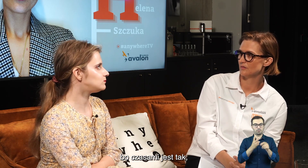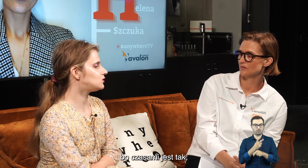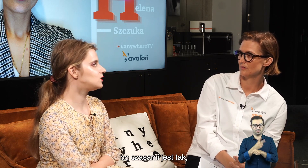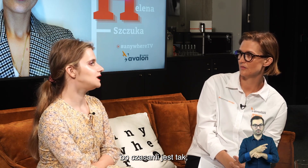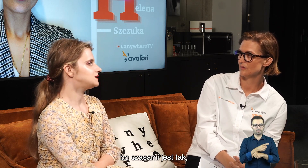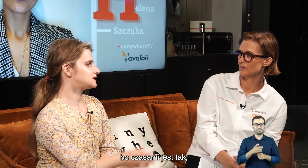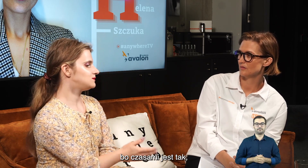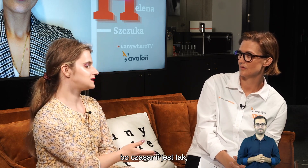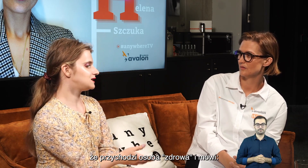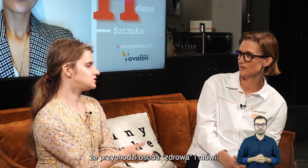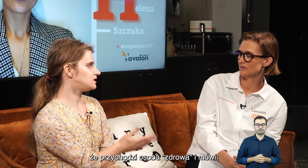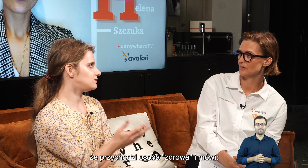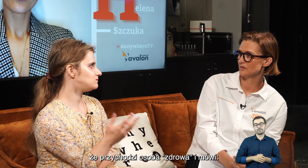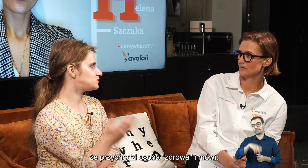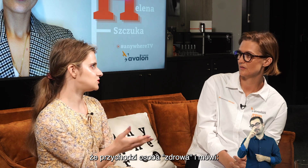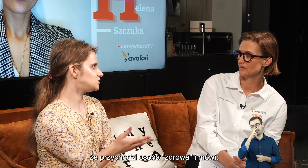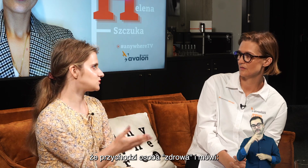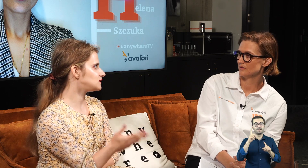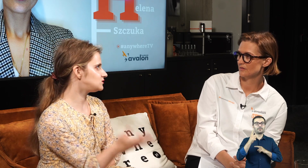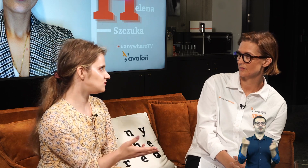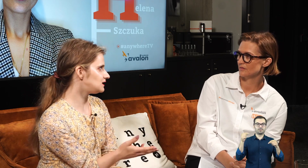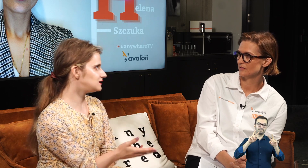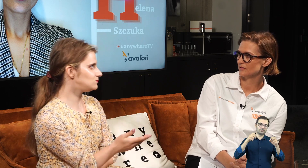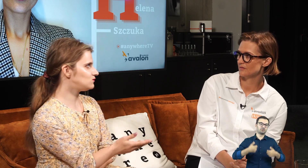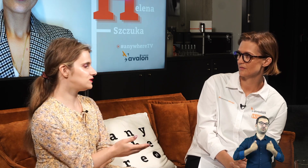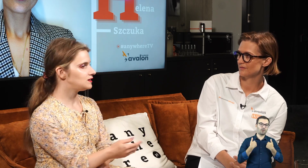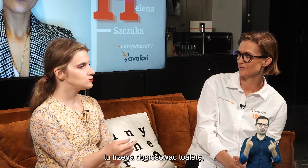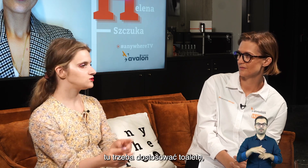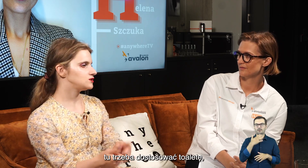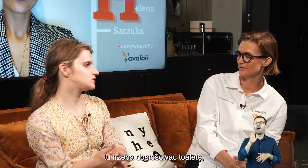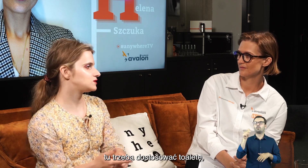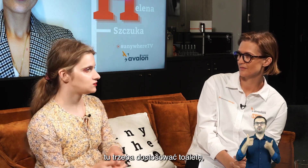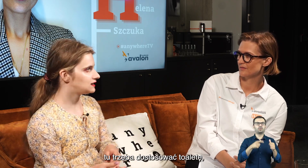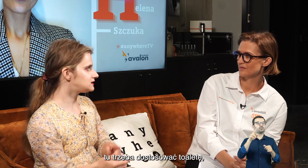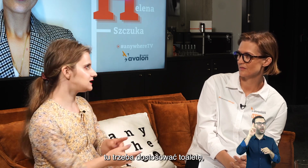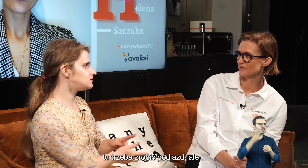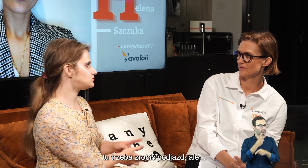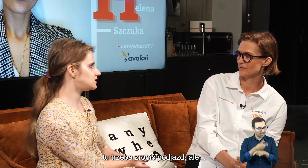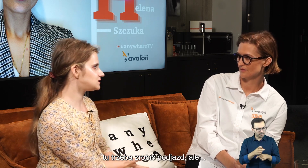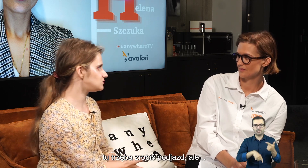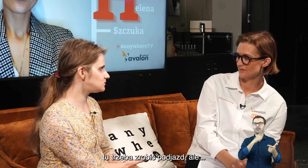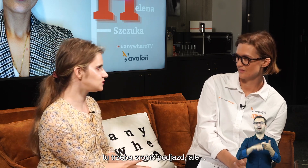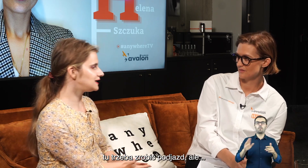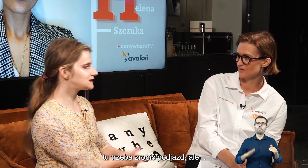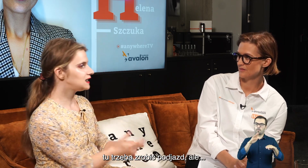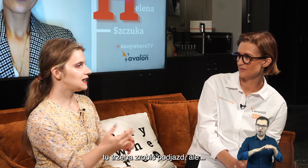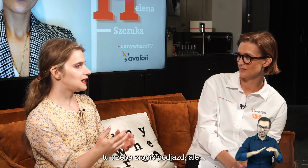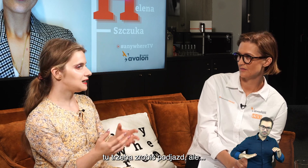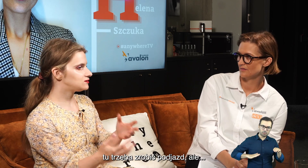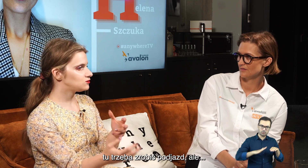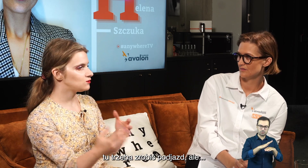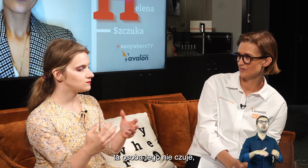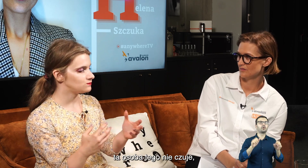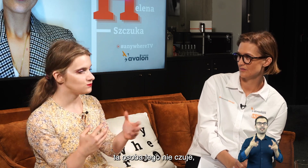problem, bo czasami jest tak, że przychodzi osoba zdrowa i mówi, tu trzeba dostosować toaletę, tu trzeba zrobić podjazd,